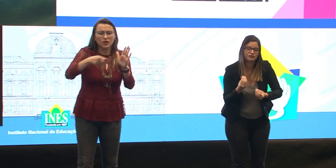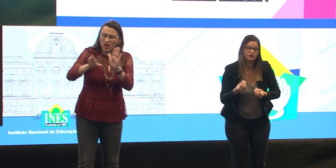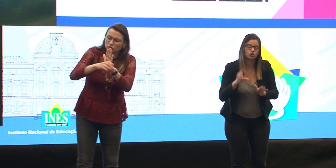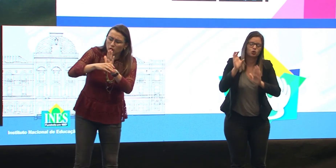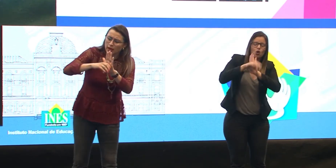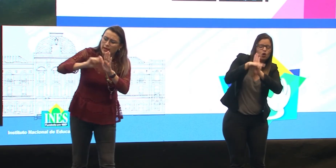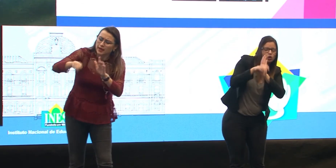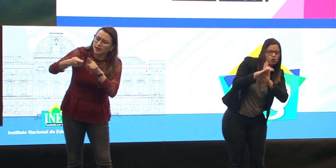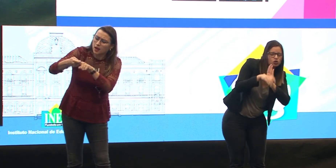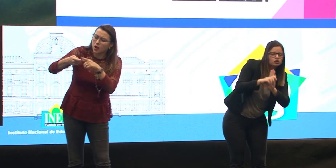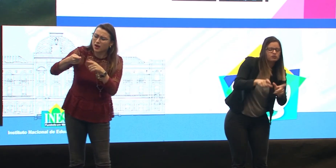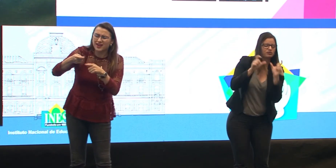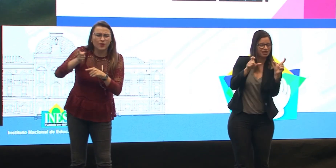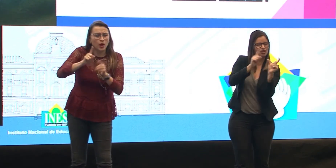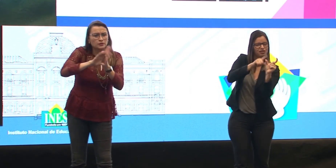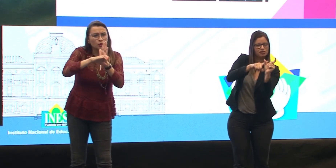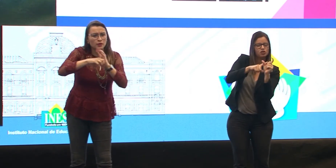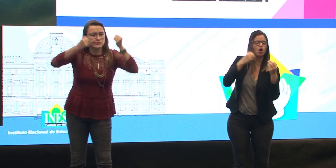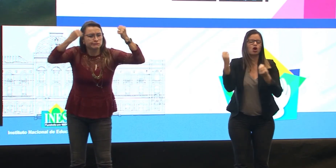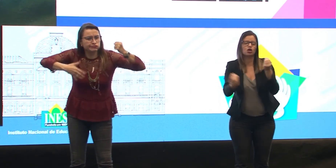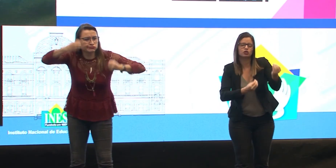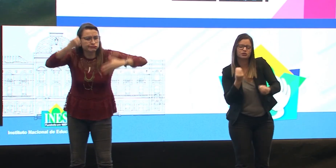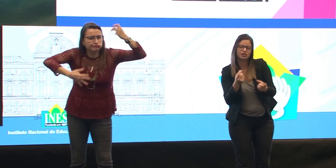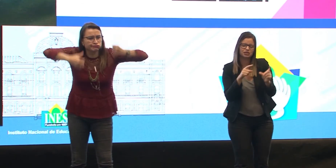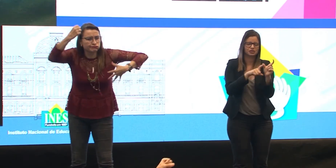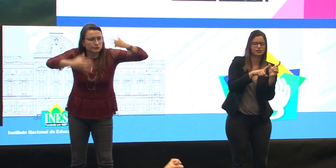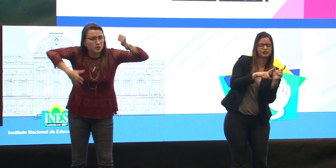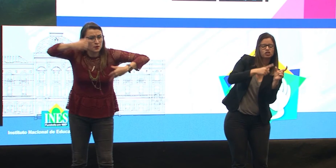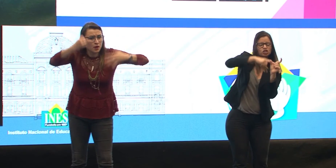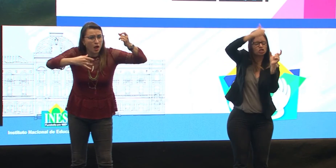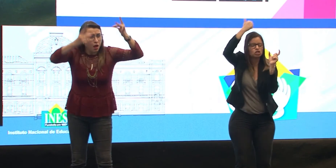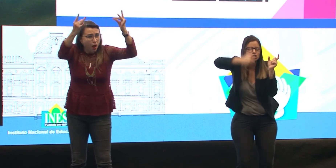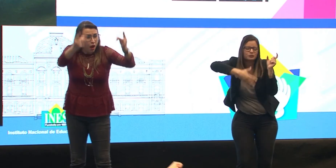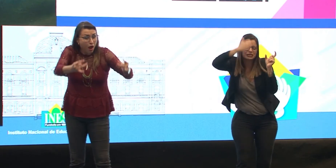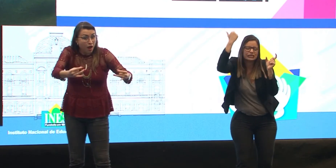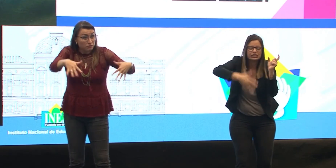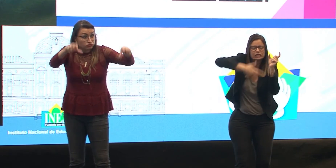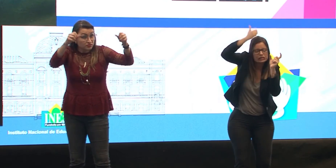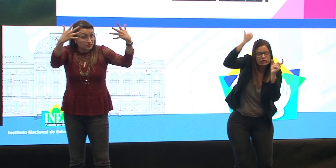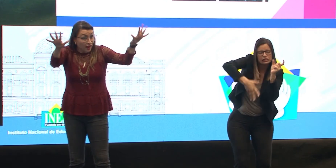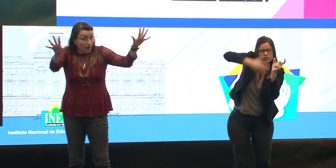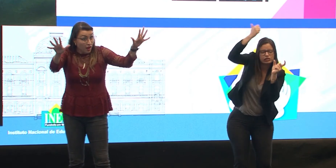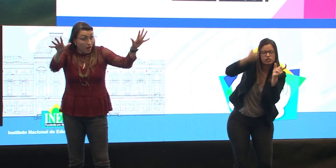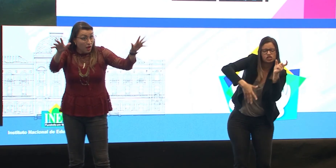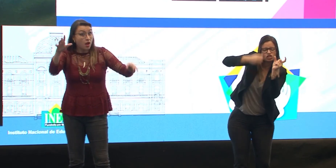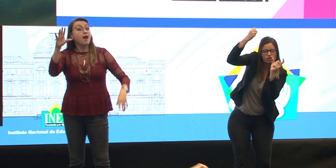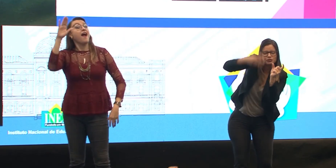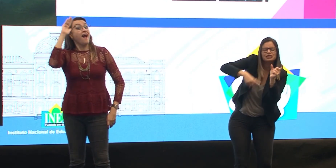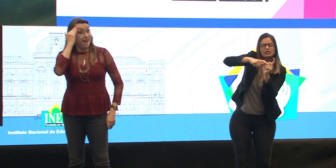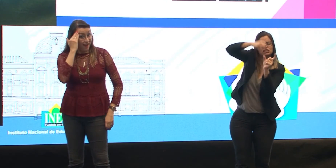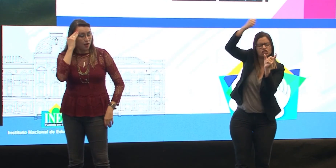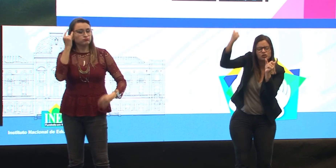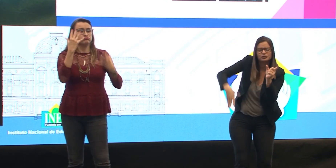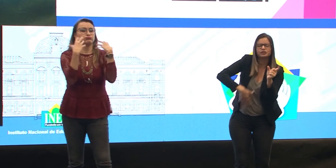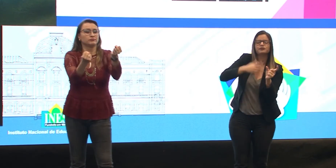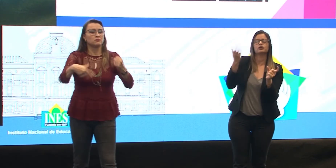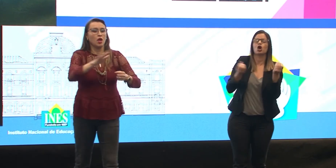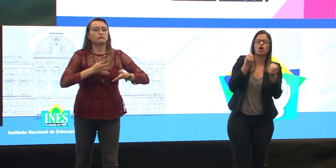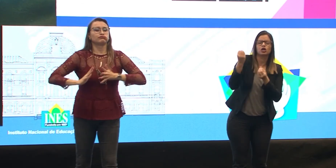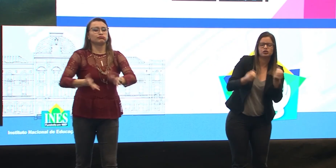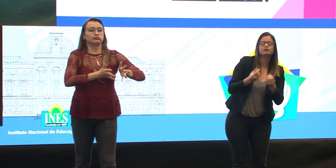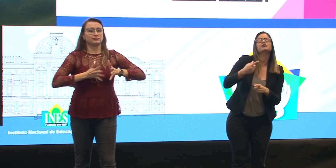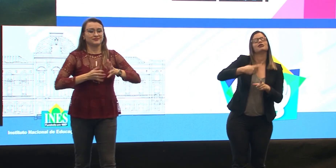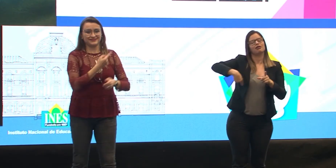relação à conceitualização de alguns termos utilizados no ambiente acadêmico. Uma vez eles